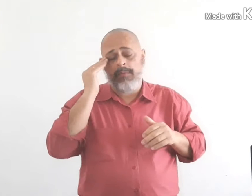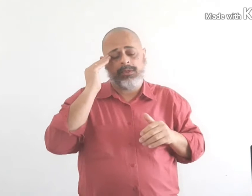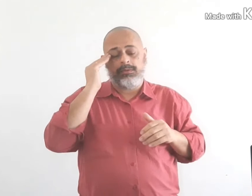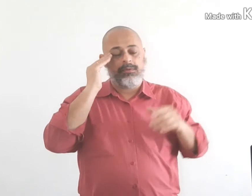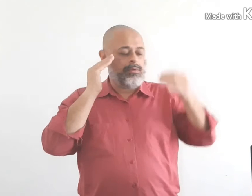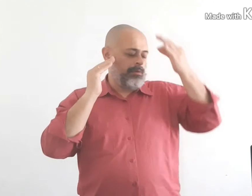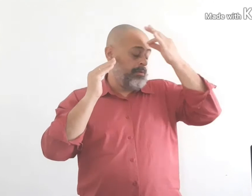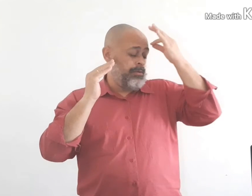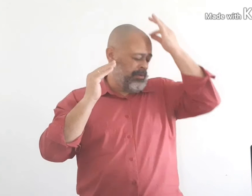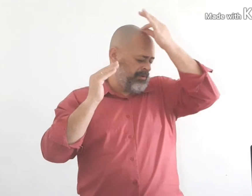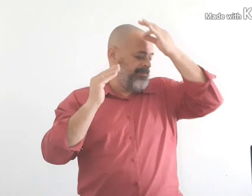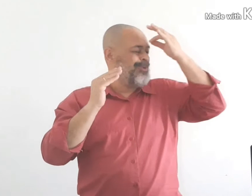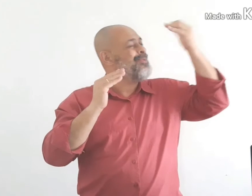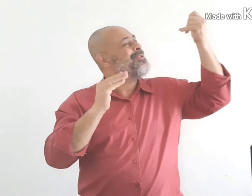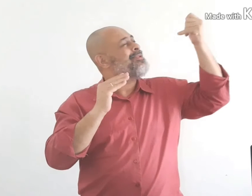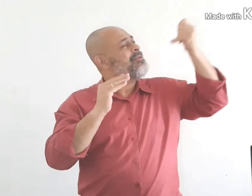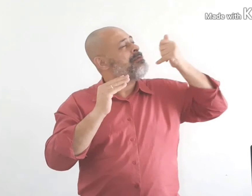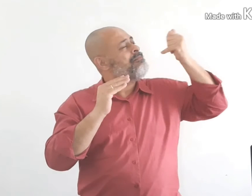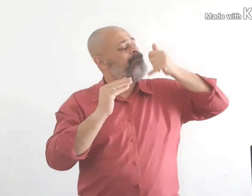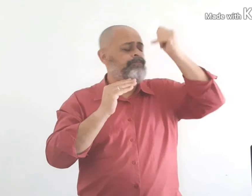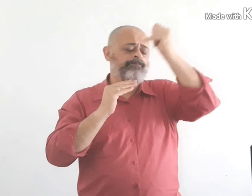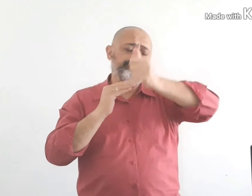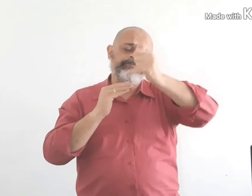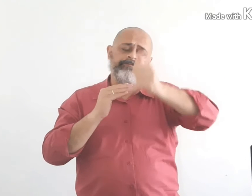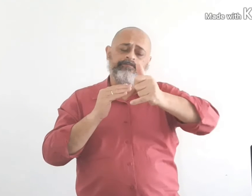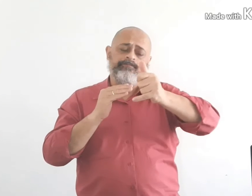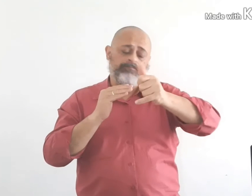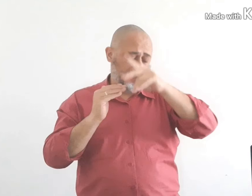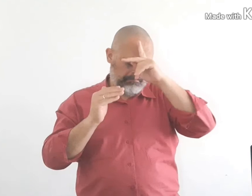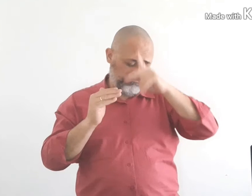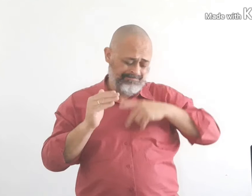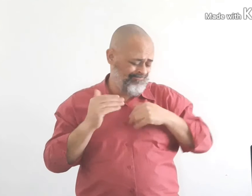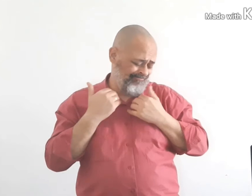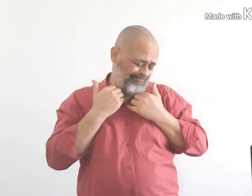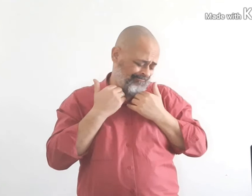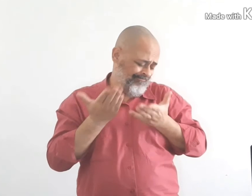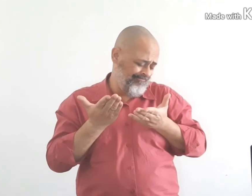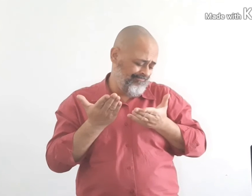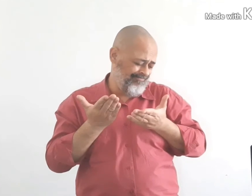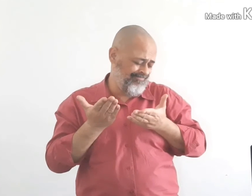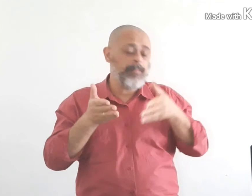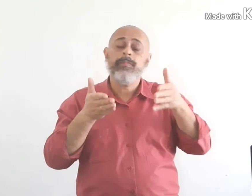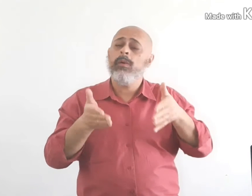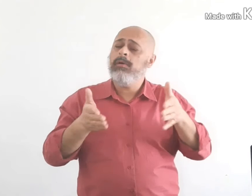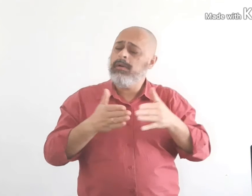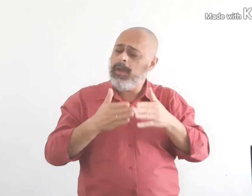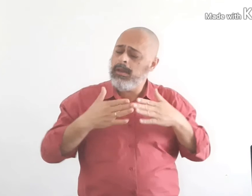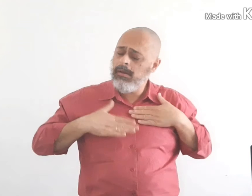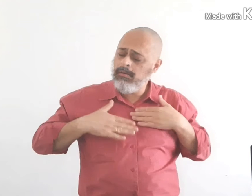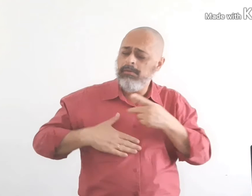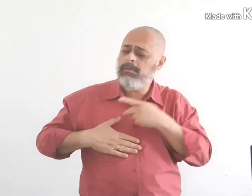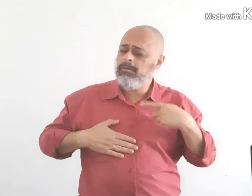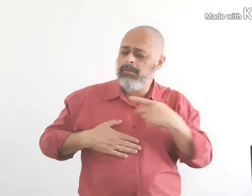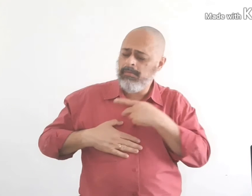agir, dirigindo e orientando as nossas vidas. Para que tudo isso aconteça, Senhor, eu peço por mim, não permita que nada